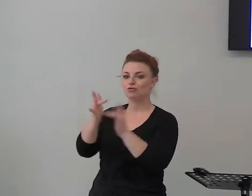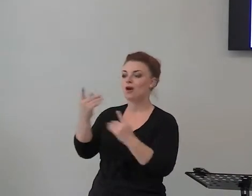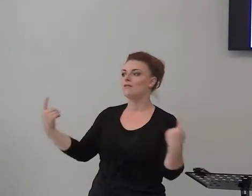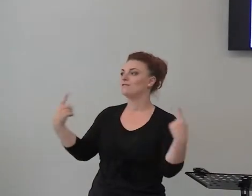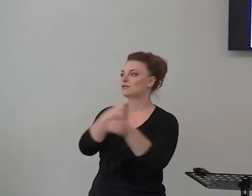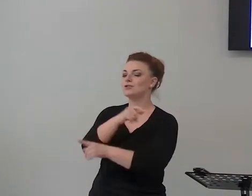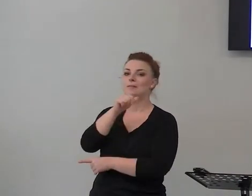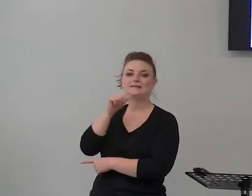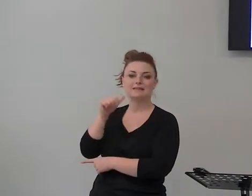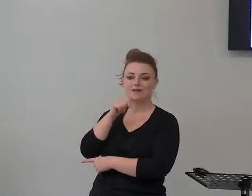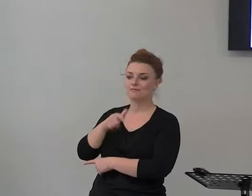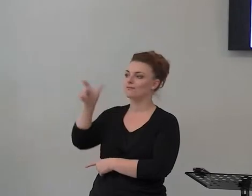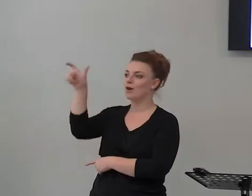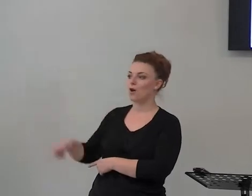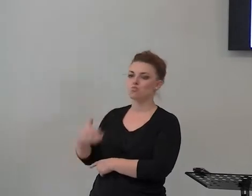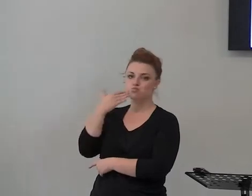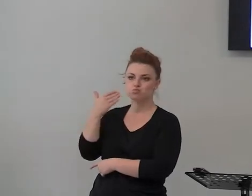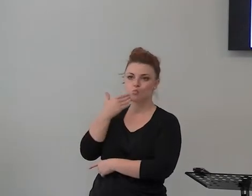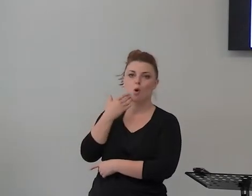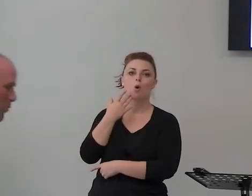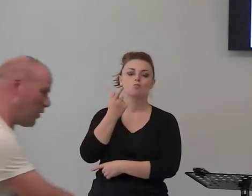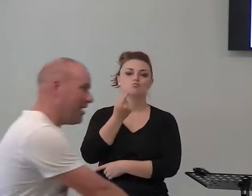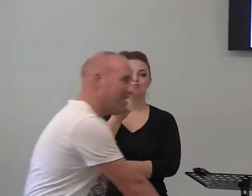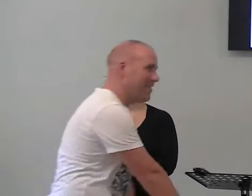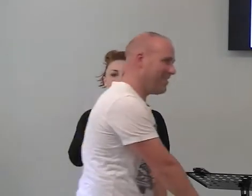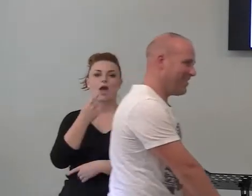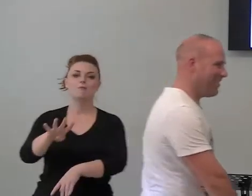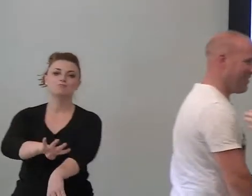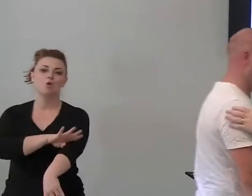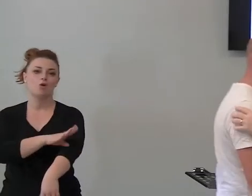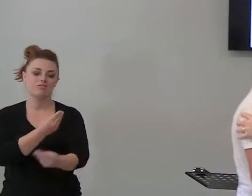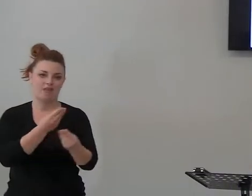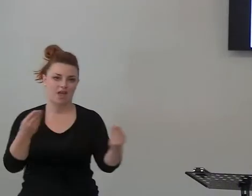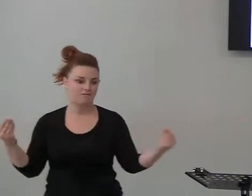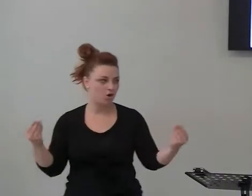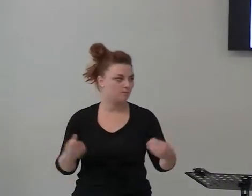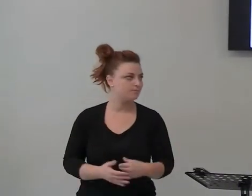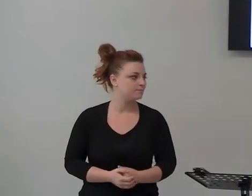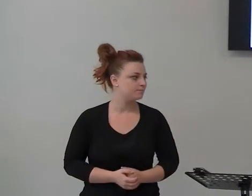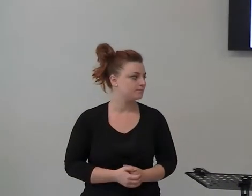un Gesù che è molto emotivo. E lei ce la fa. E tu stai qua.